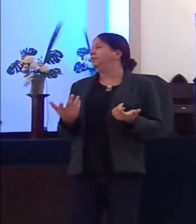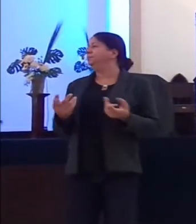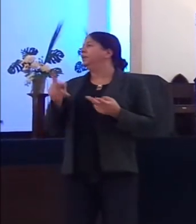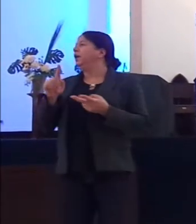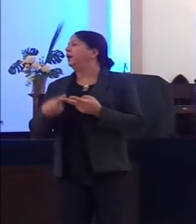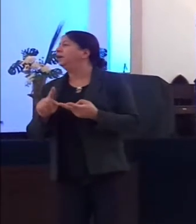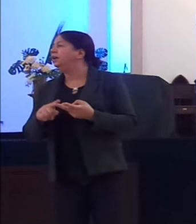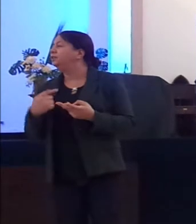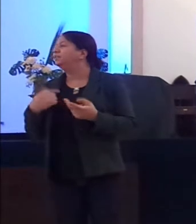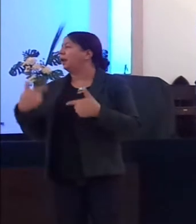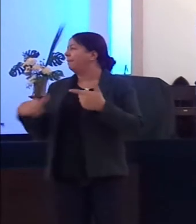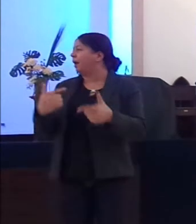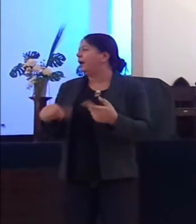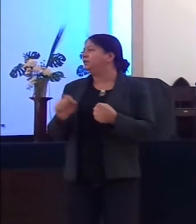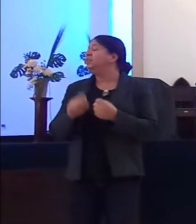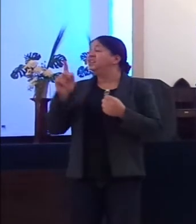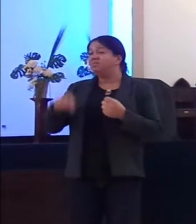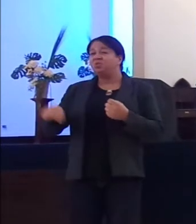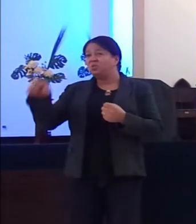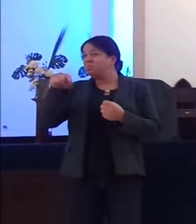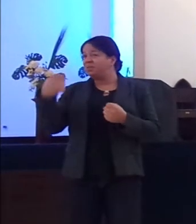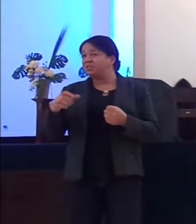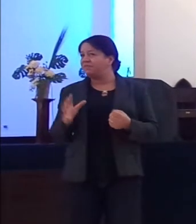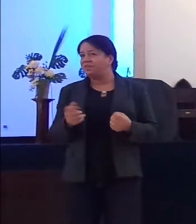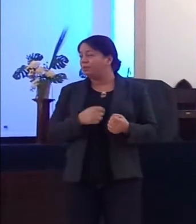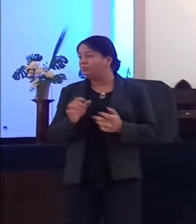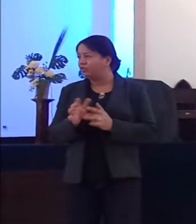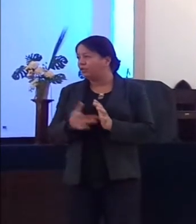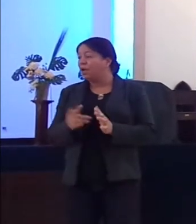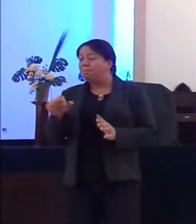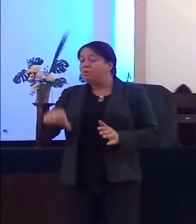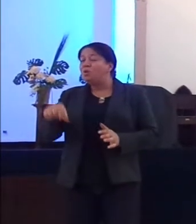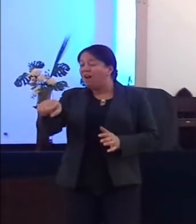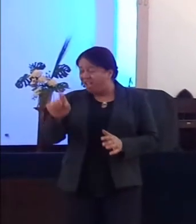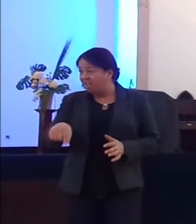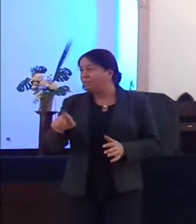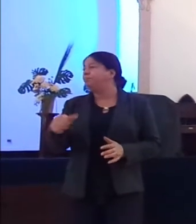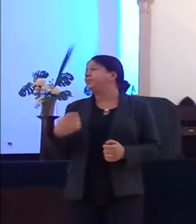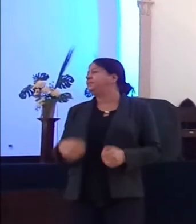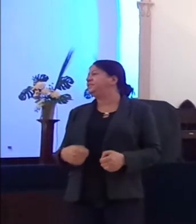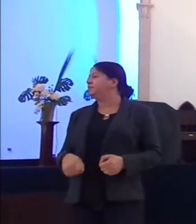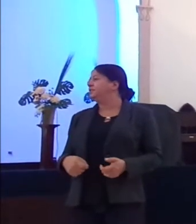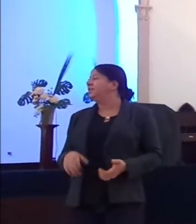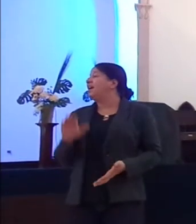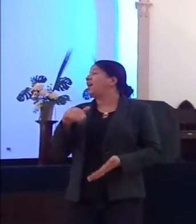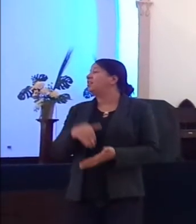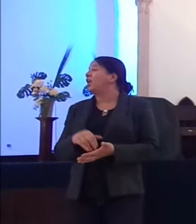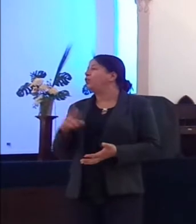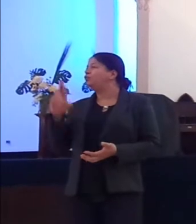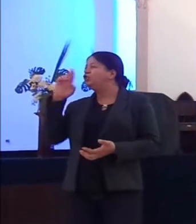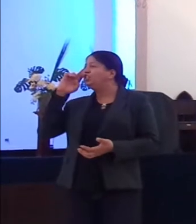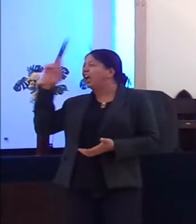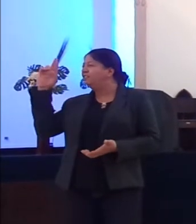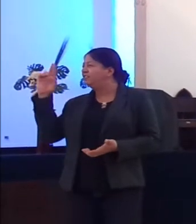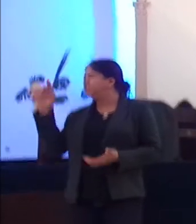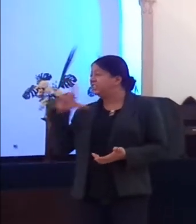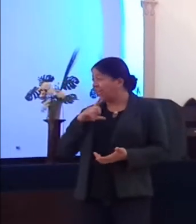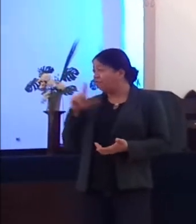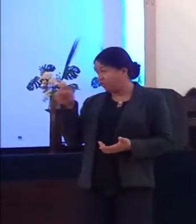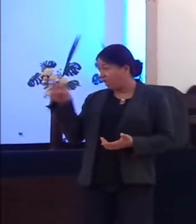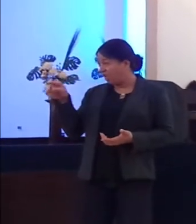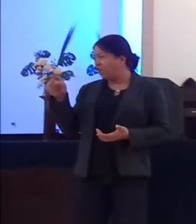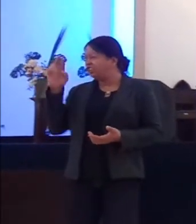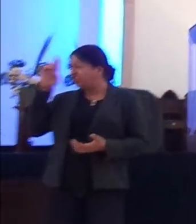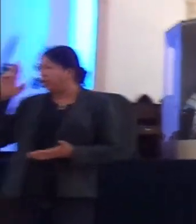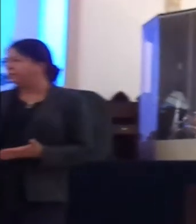serem redimidas por Jesus, por pior que seja. Até aquele chefe que você tem. Sabe